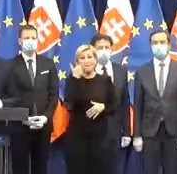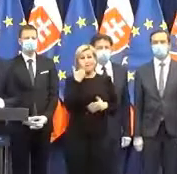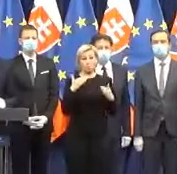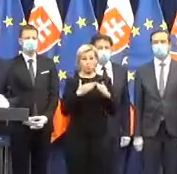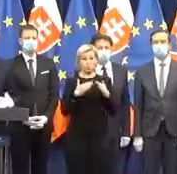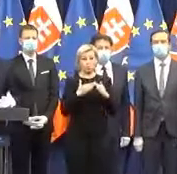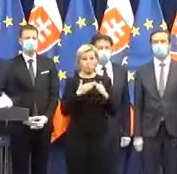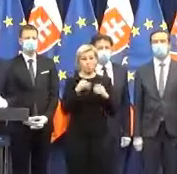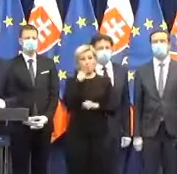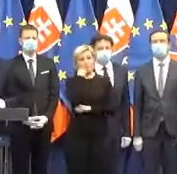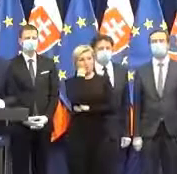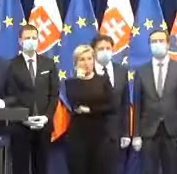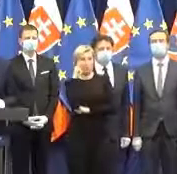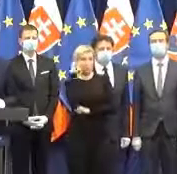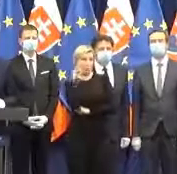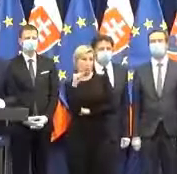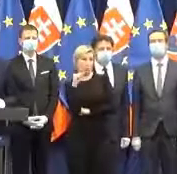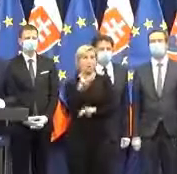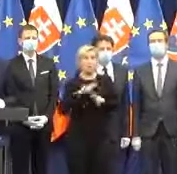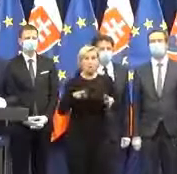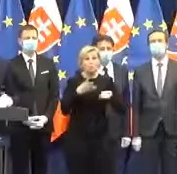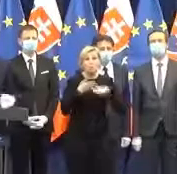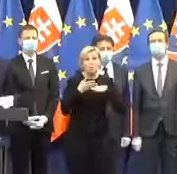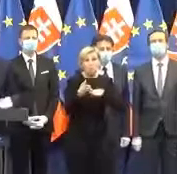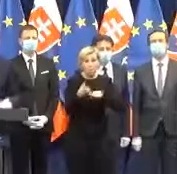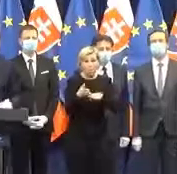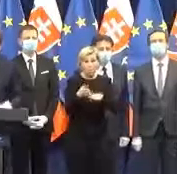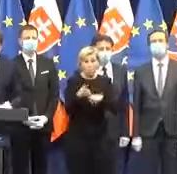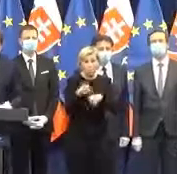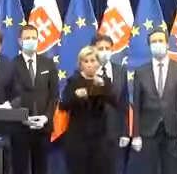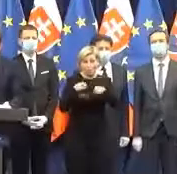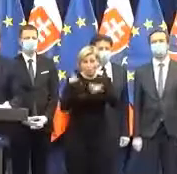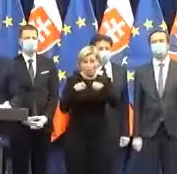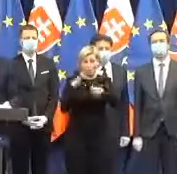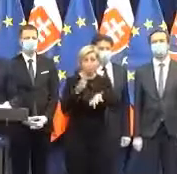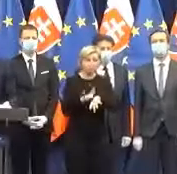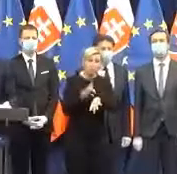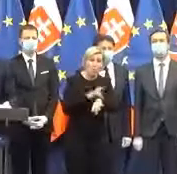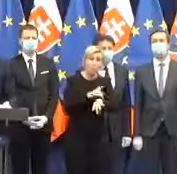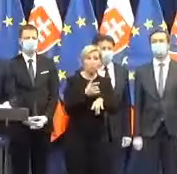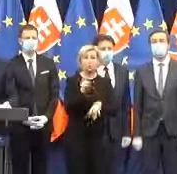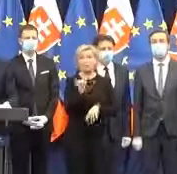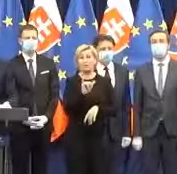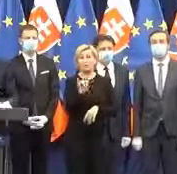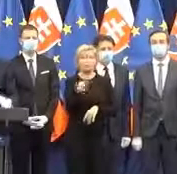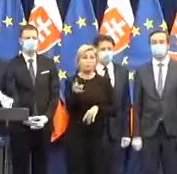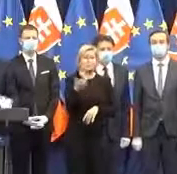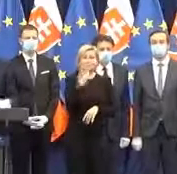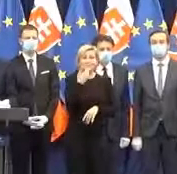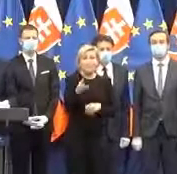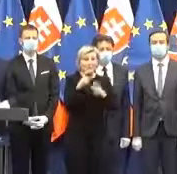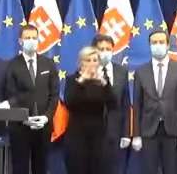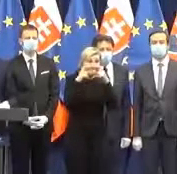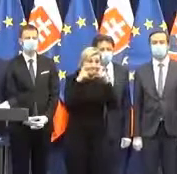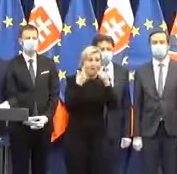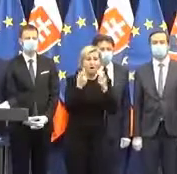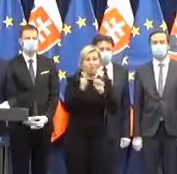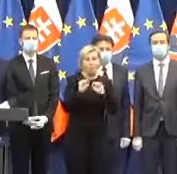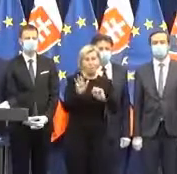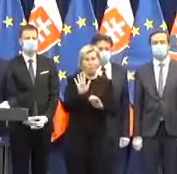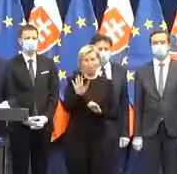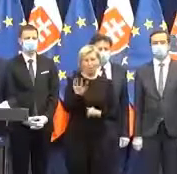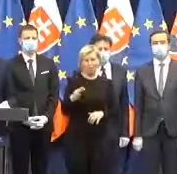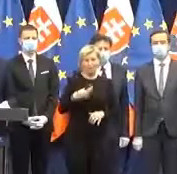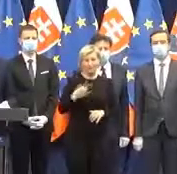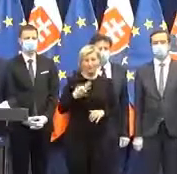chce konať dobro, tak nech vymyslia spôsob, ako týmto dôchodcom, pre ktorých v záujme ich ochrany zdravia, je